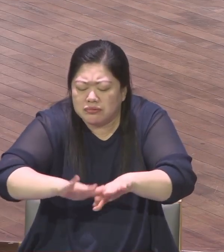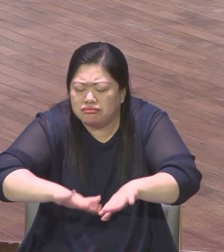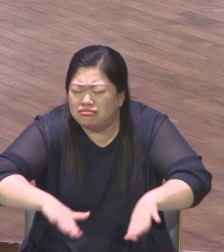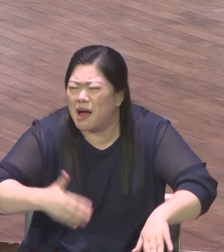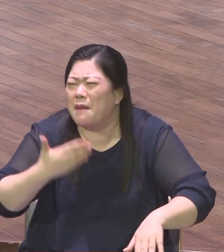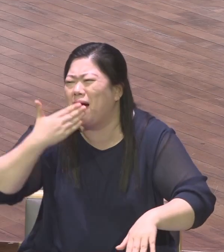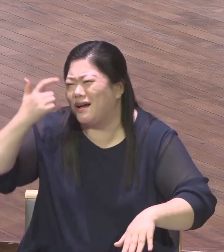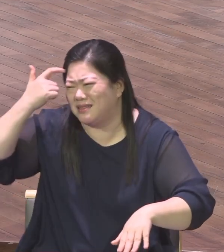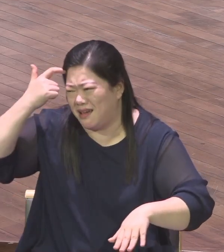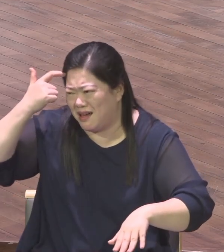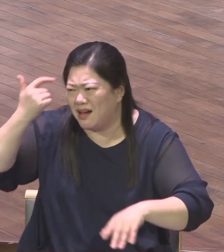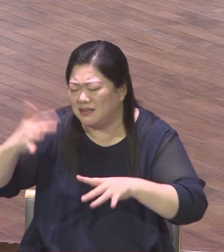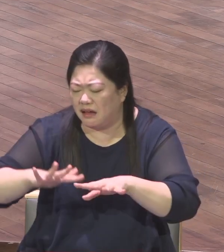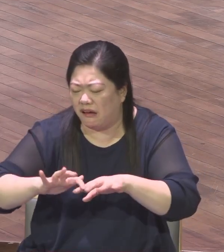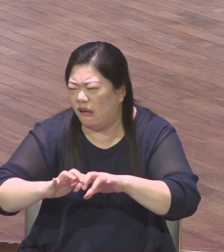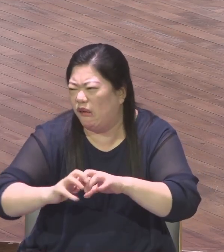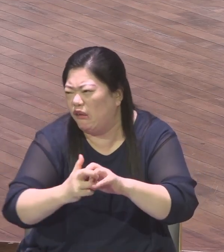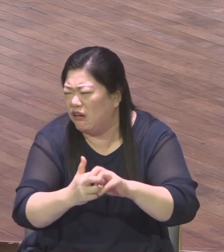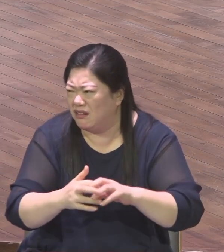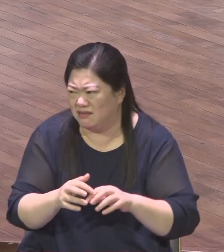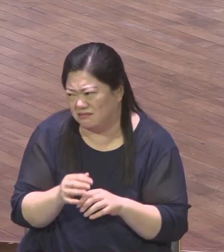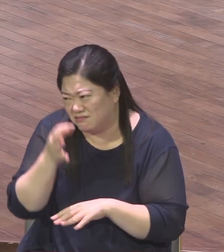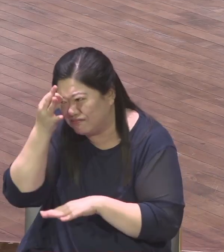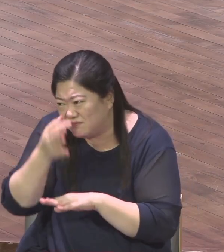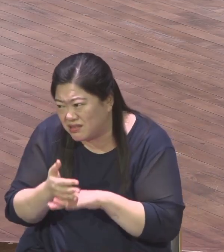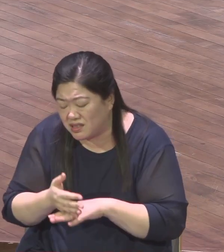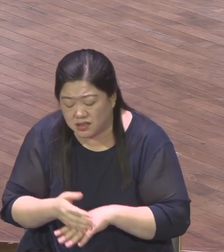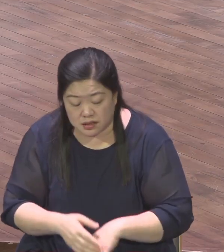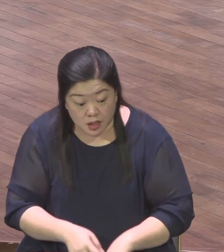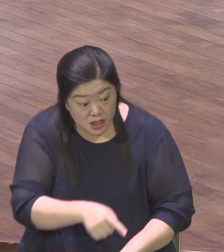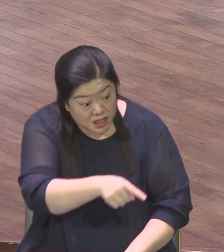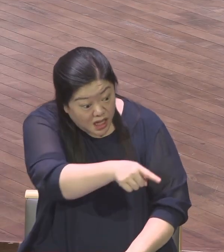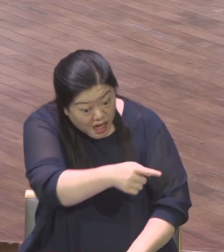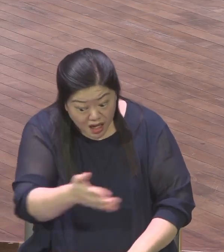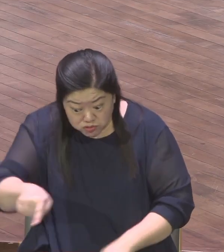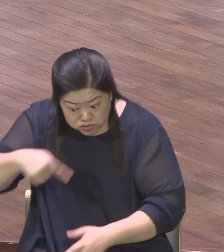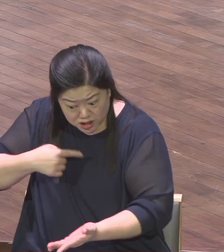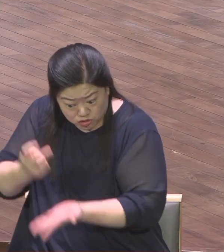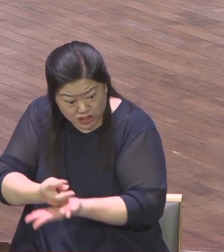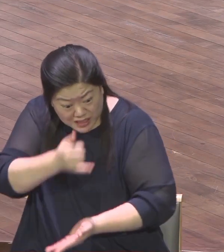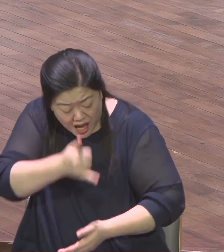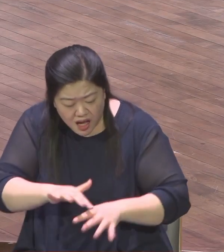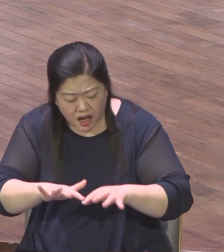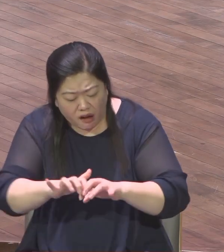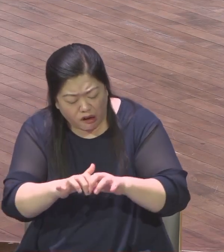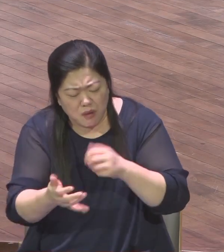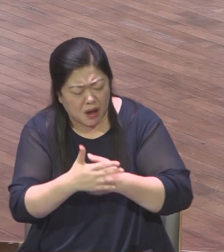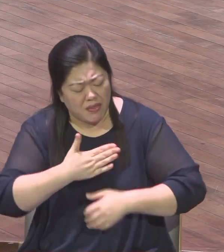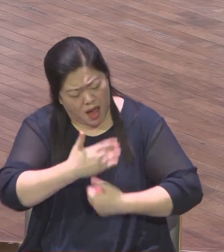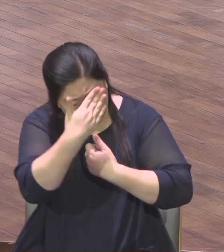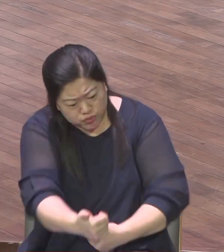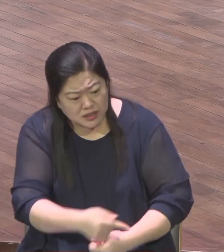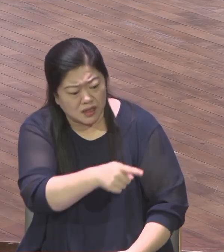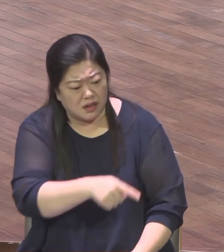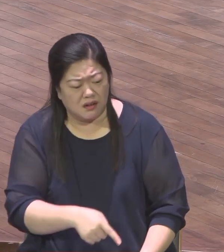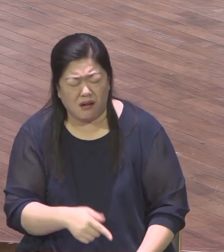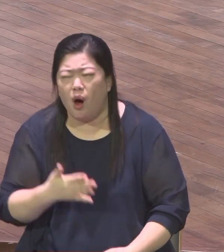보고하지 아니하느냐 라고 호통을 쳤어요. 근데 여공이 저는